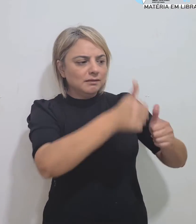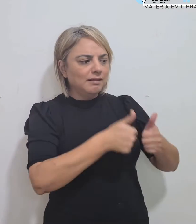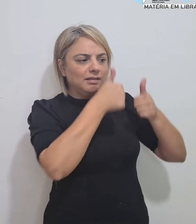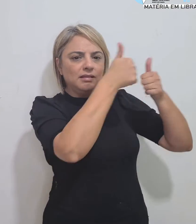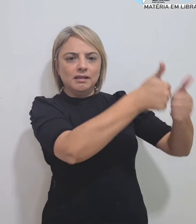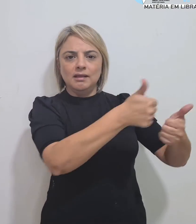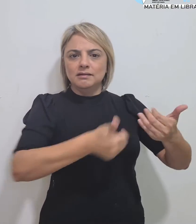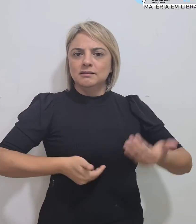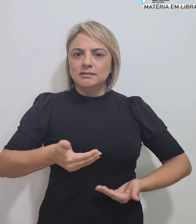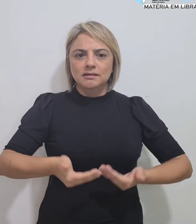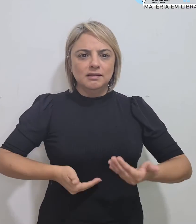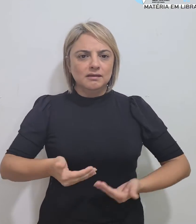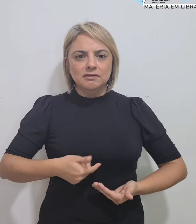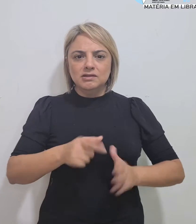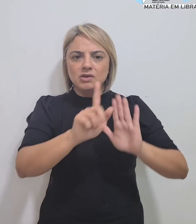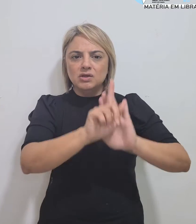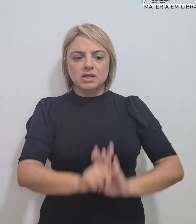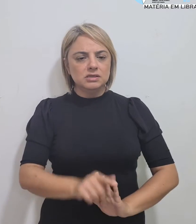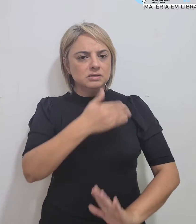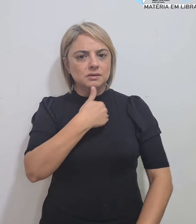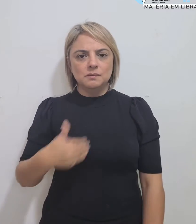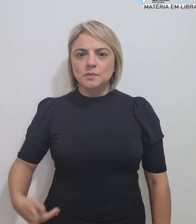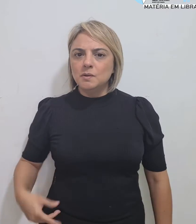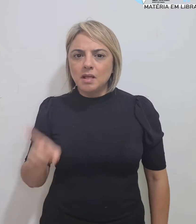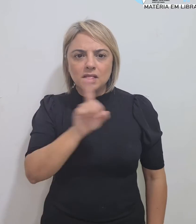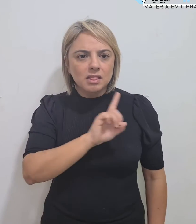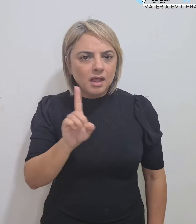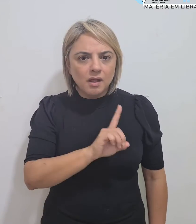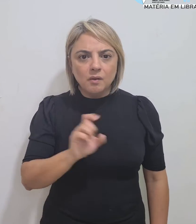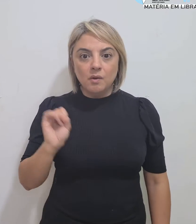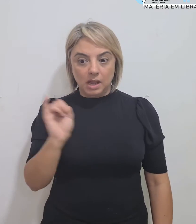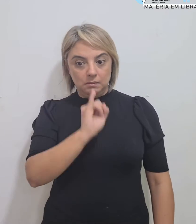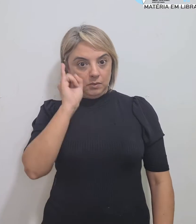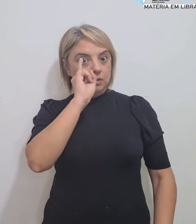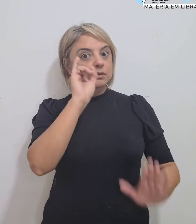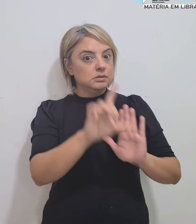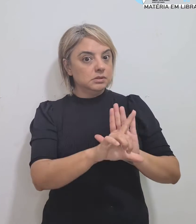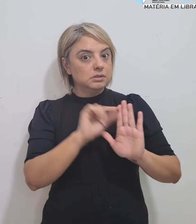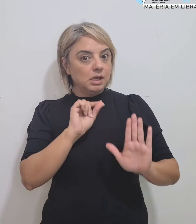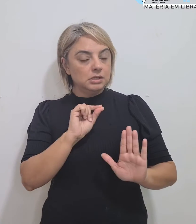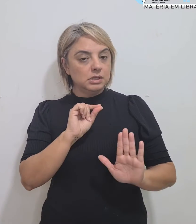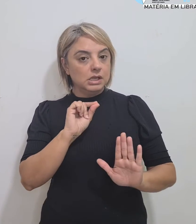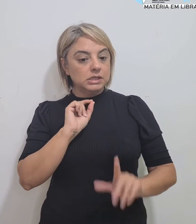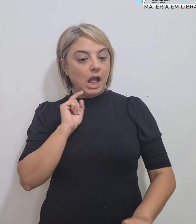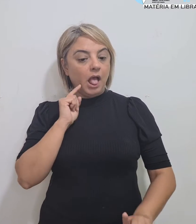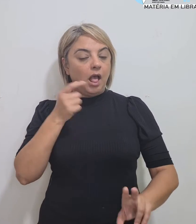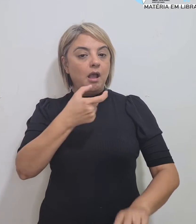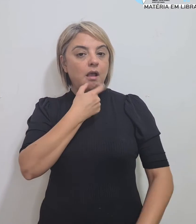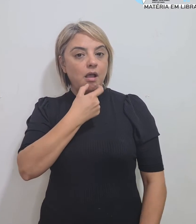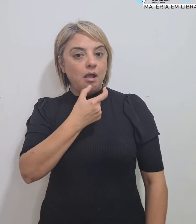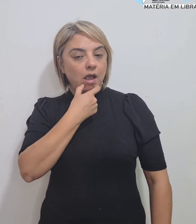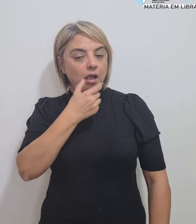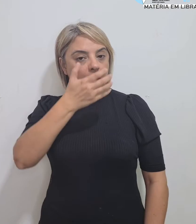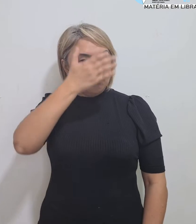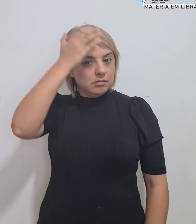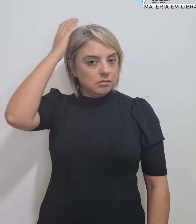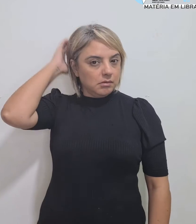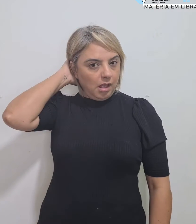qualidade dos serviços ou da gestão pública. É importante destacar que o fundamento liberal do banqueiro Paulo